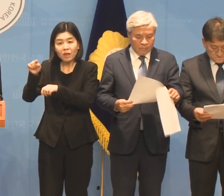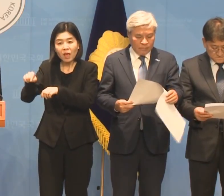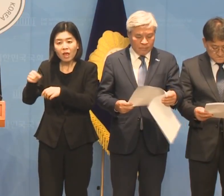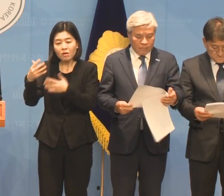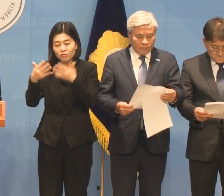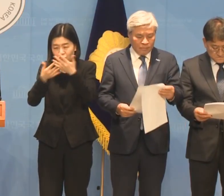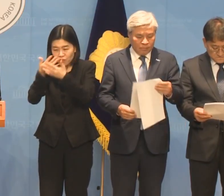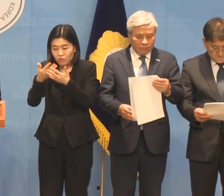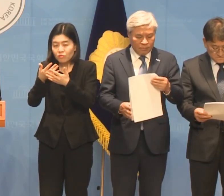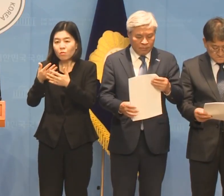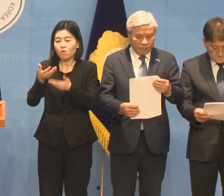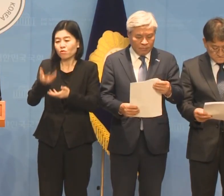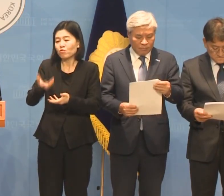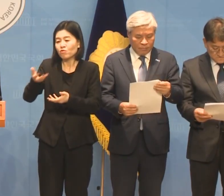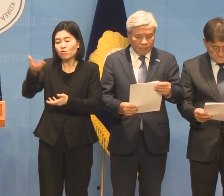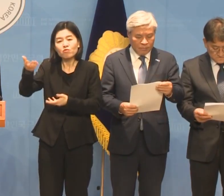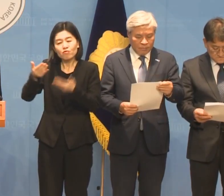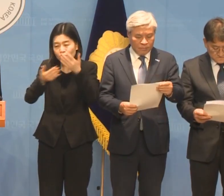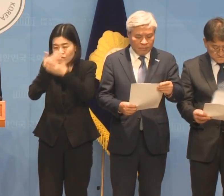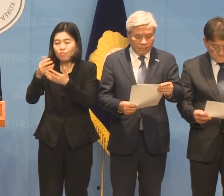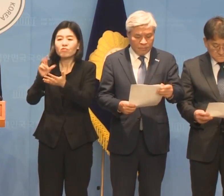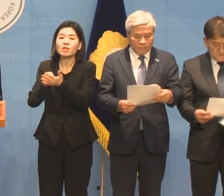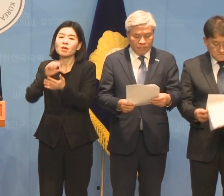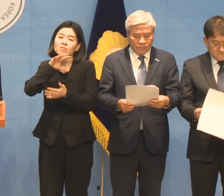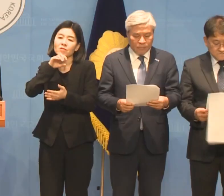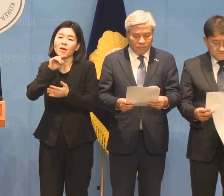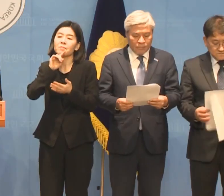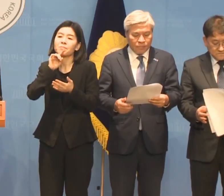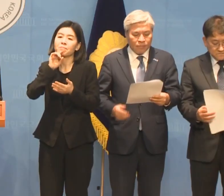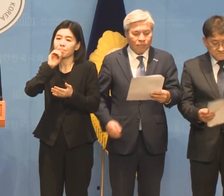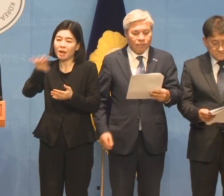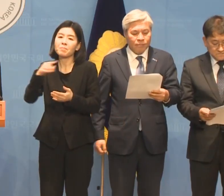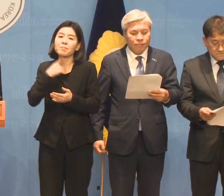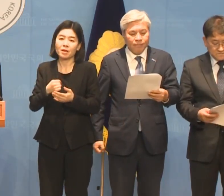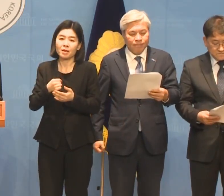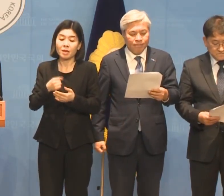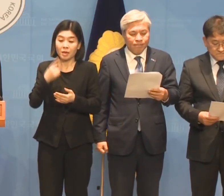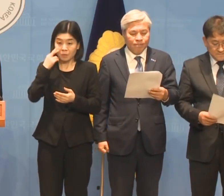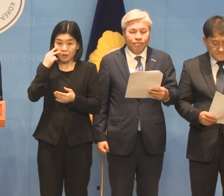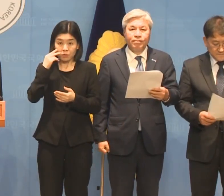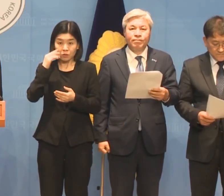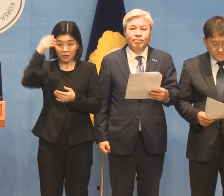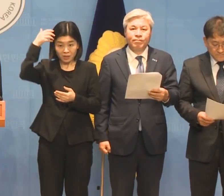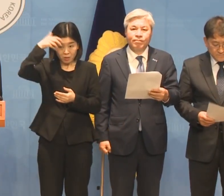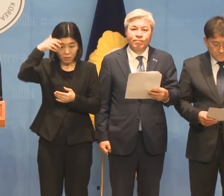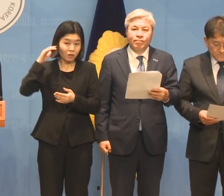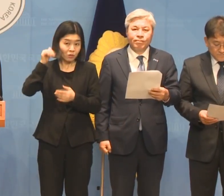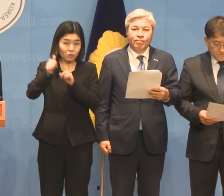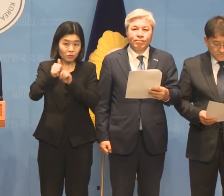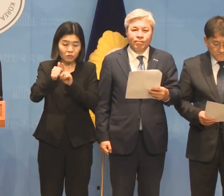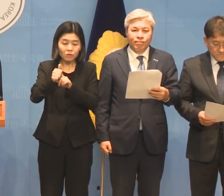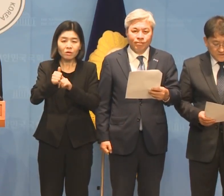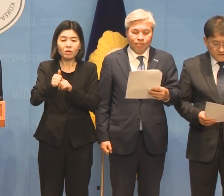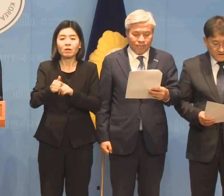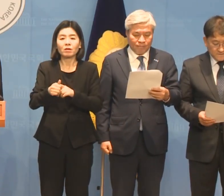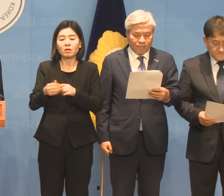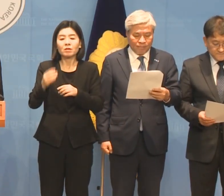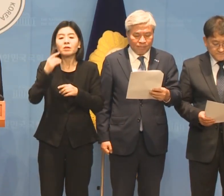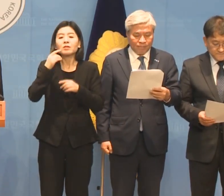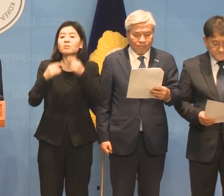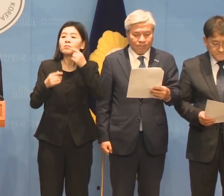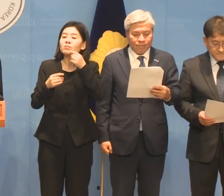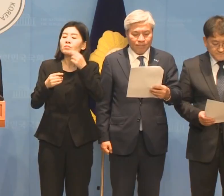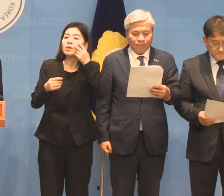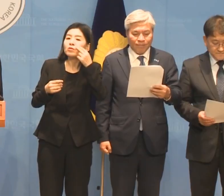투명성을 문제 삼았습니다. 트럼프 대통령은 사전 면담에서 미국은 일본을 지키고